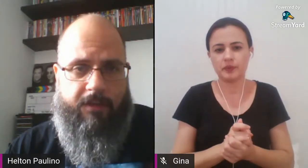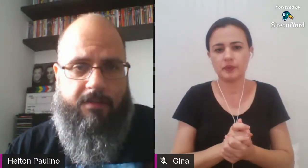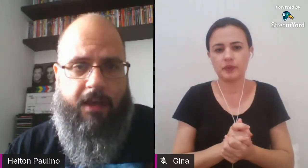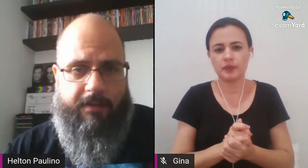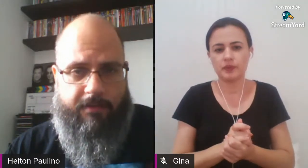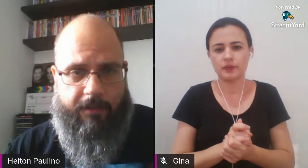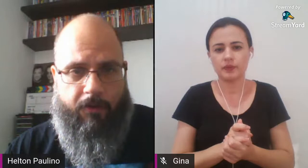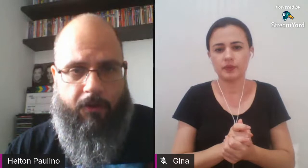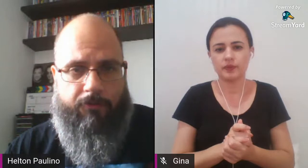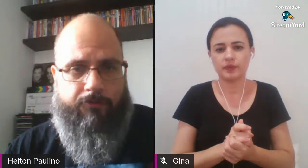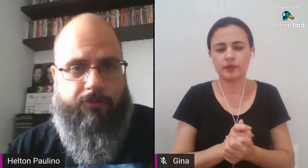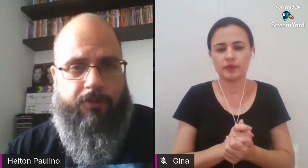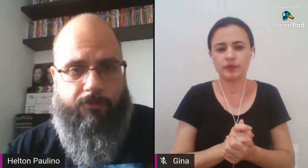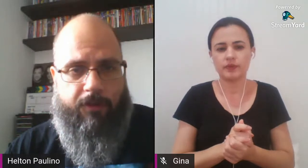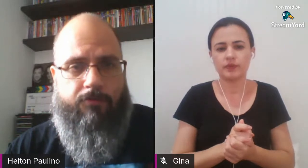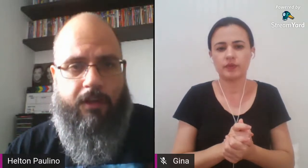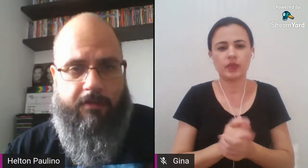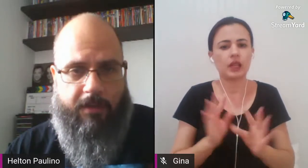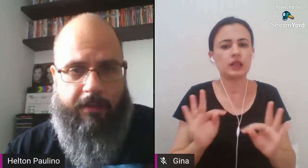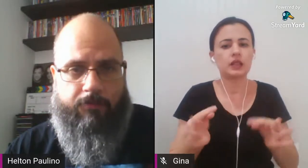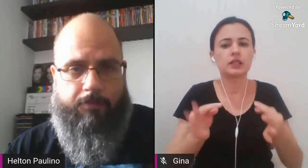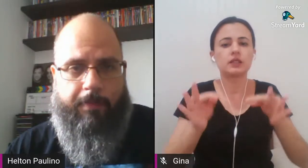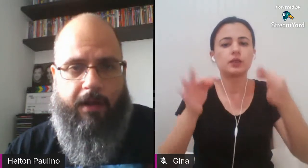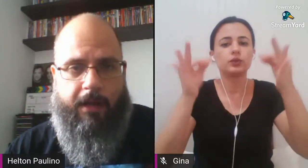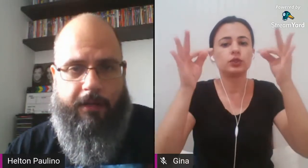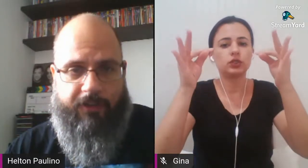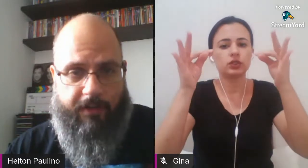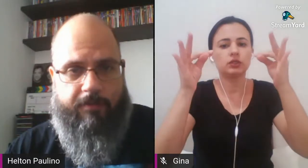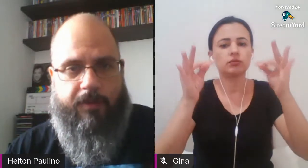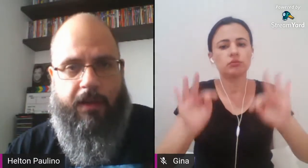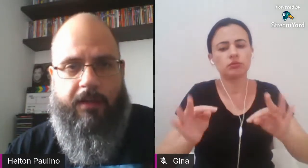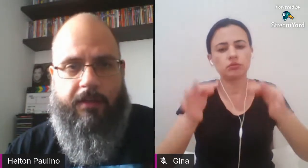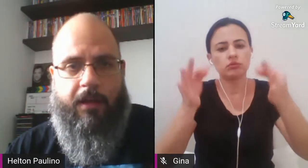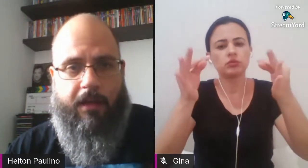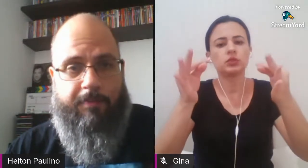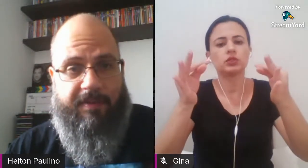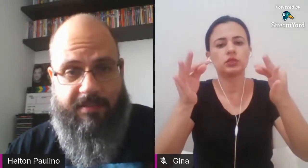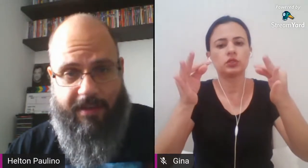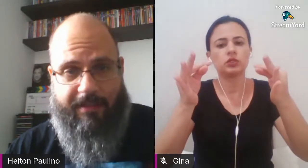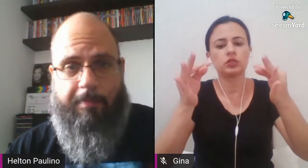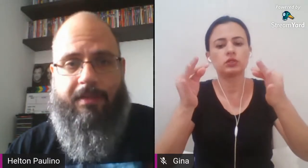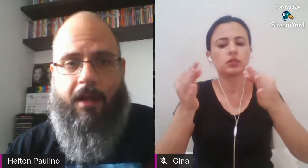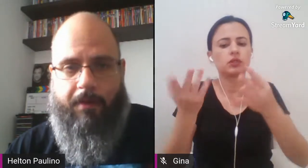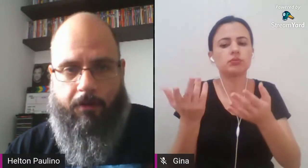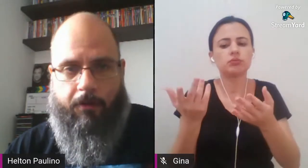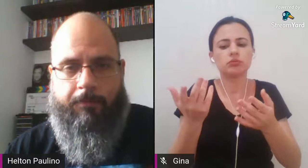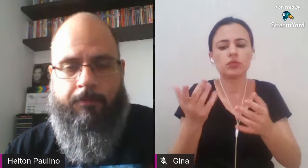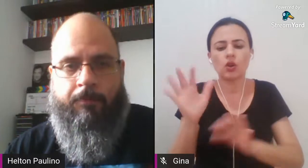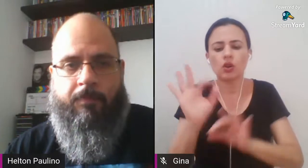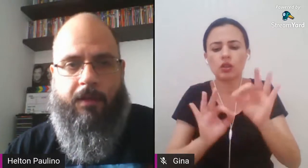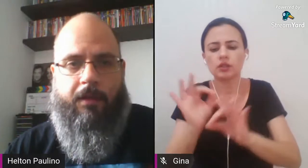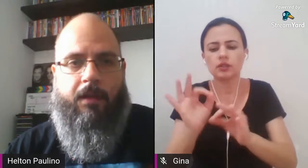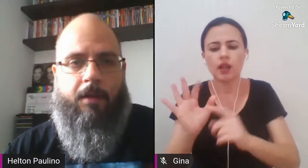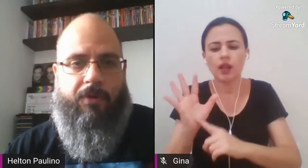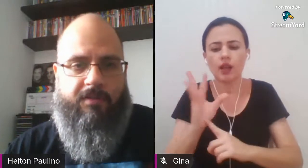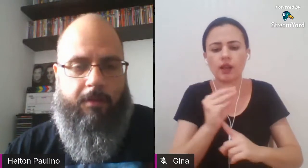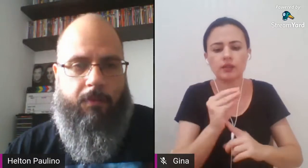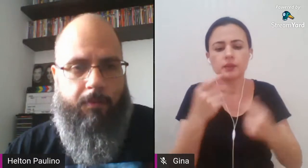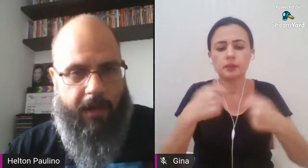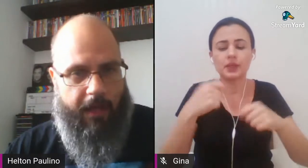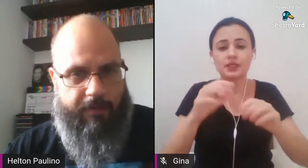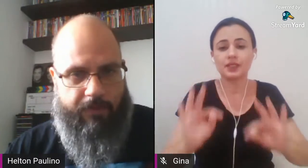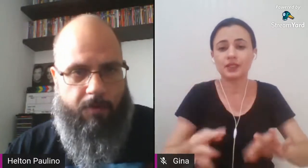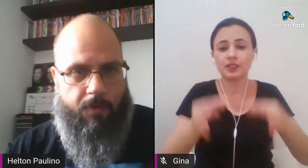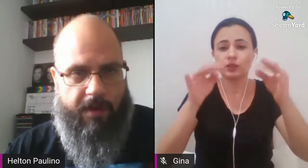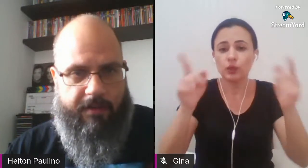processos iniciais tecnológicos que estão sendo utilizados para geração de arte, eles precisam se adaptar melhor, né? Por